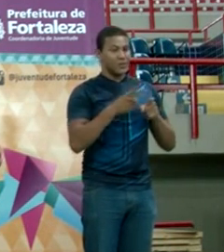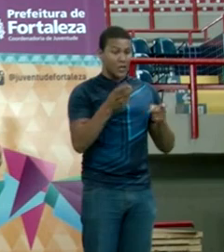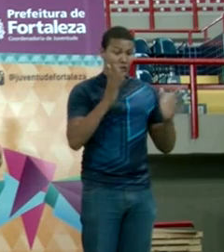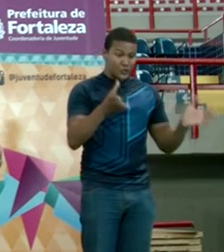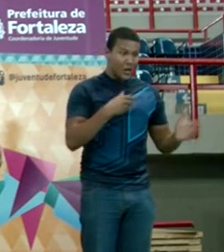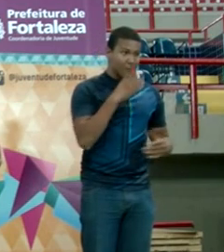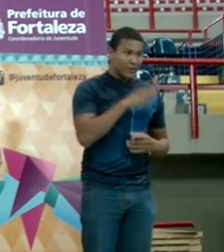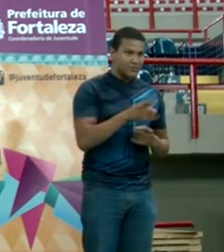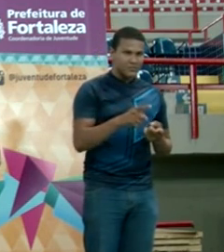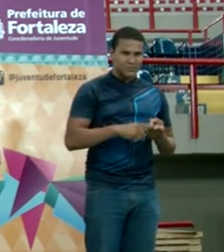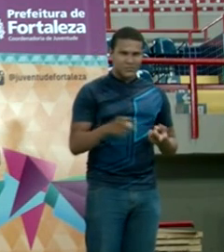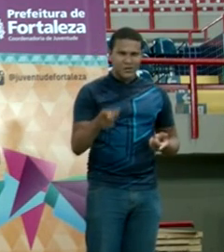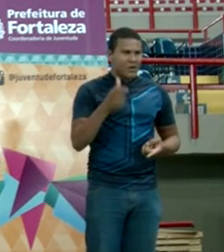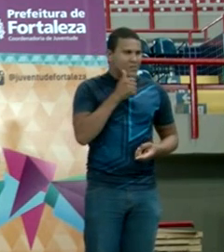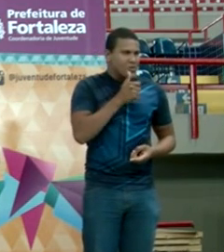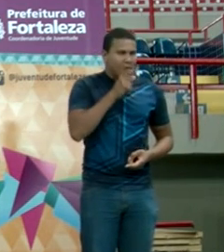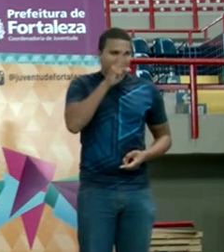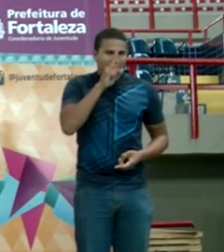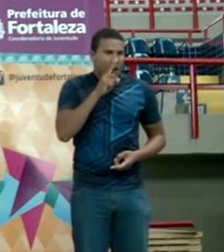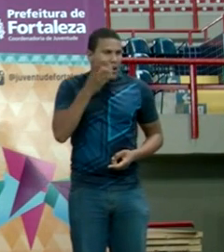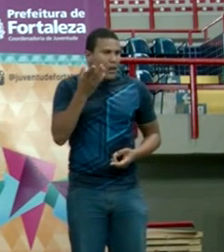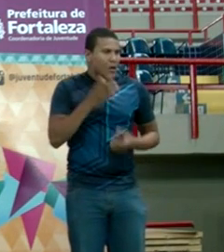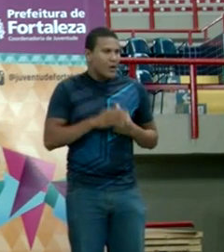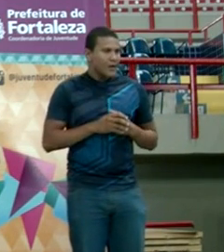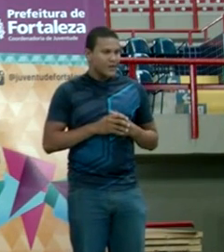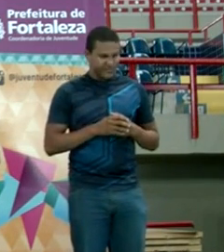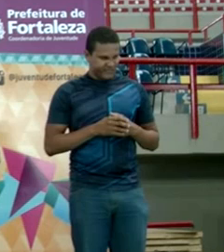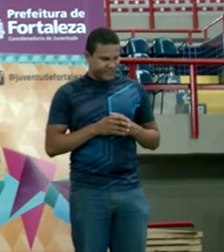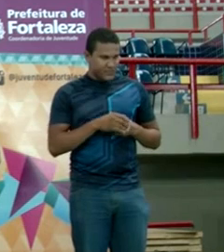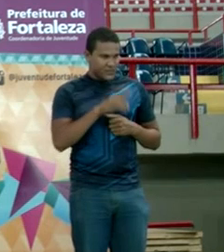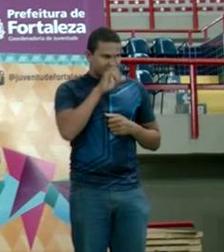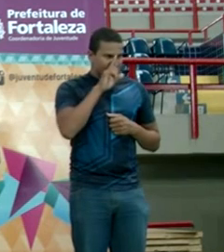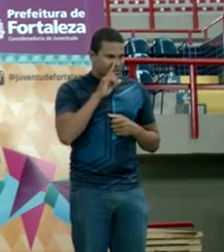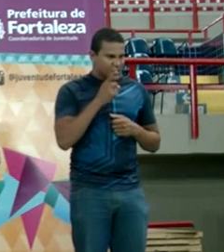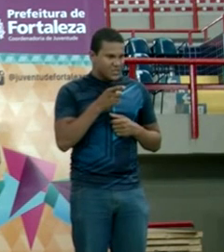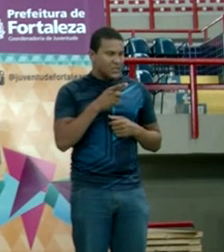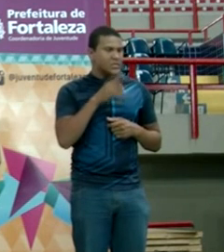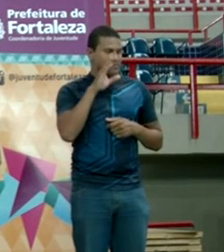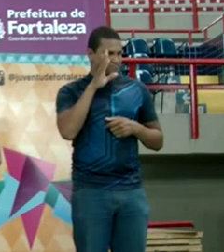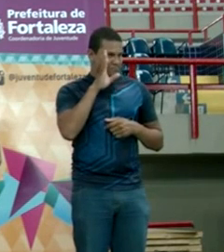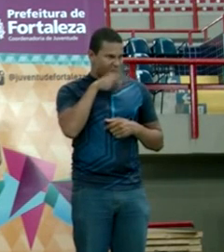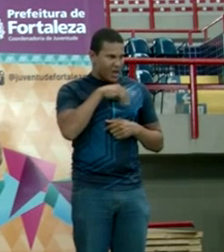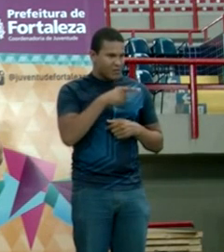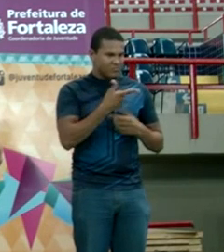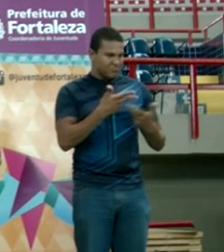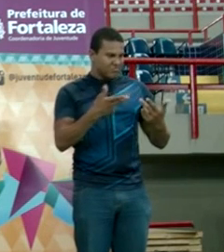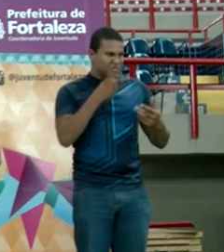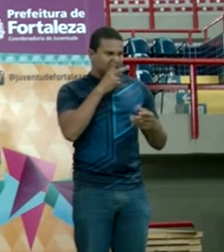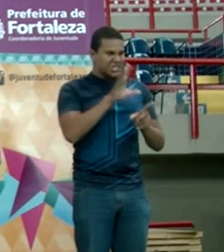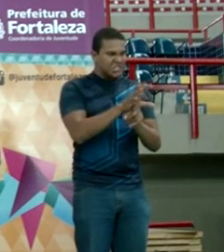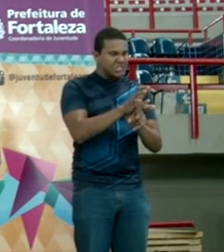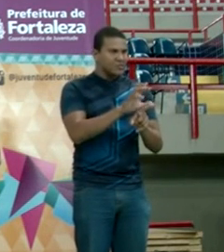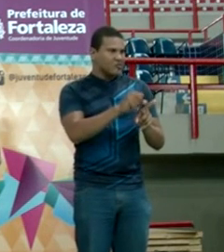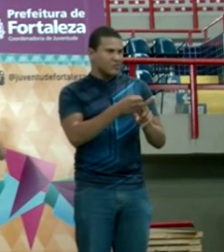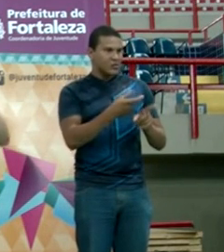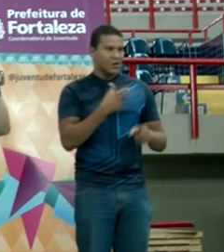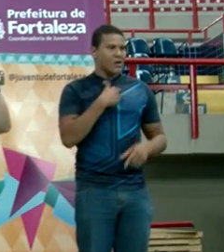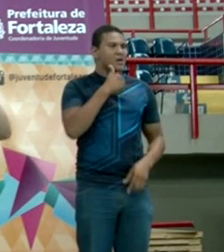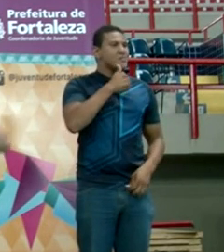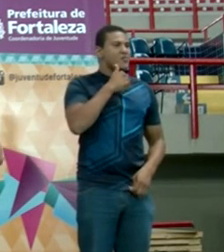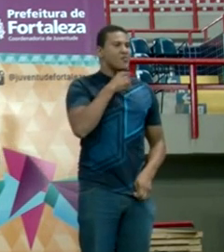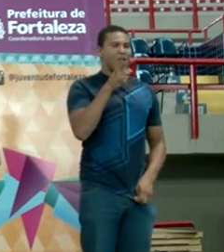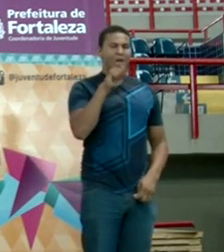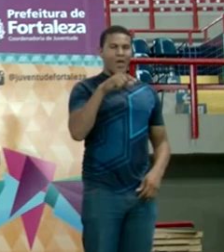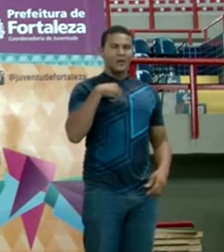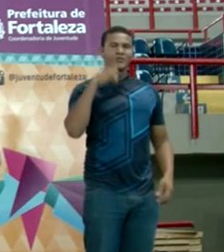na mão da May, uma loura má, que coisava com ela. Uma humilhação. Aí a Débora Seco era